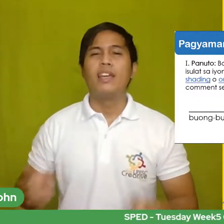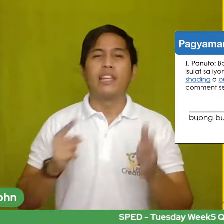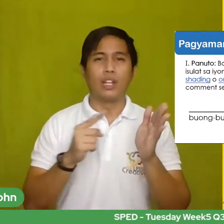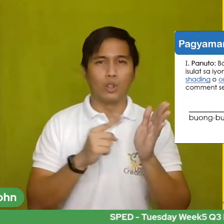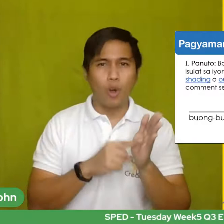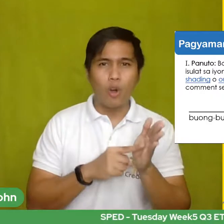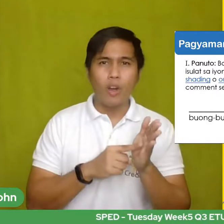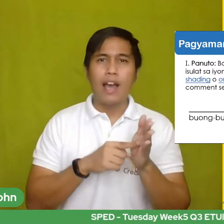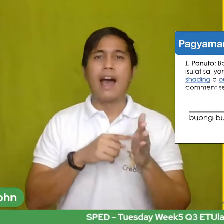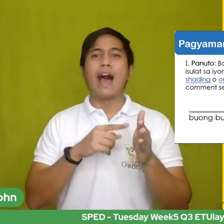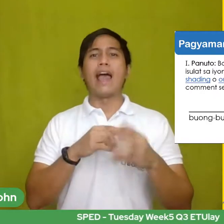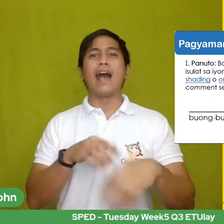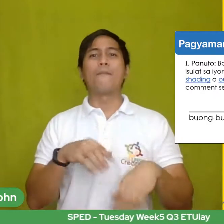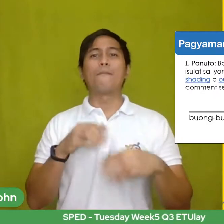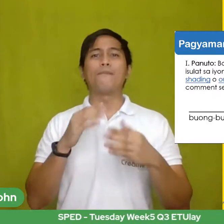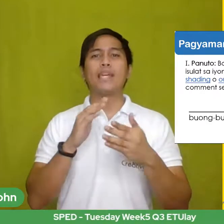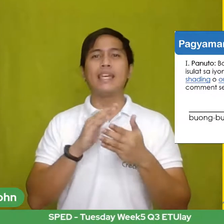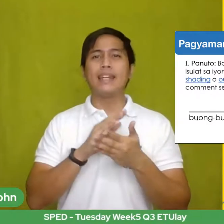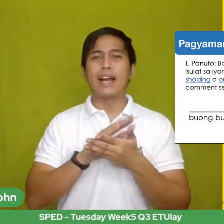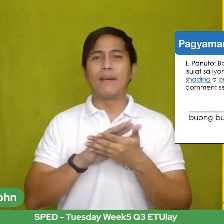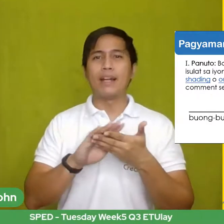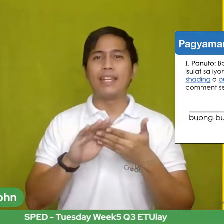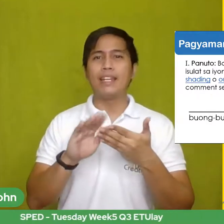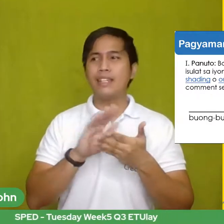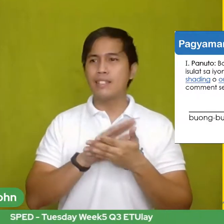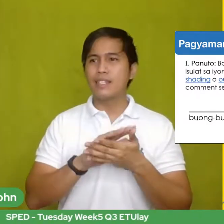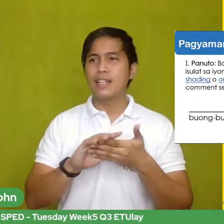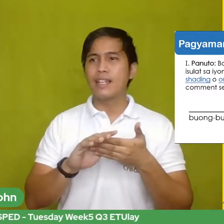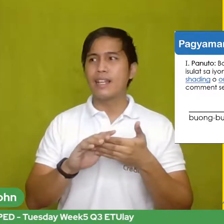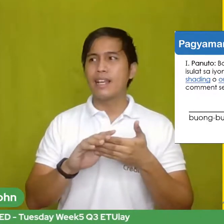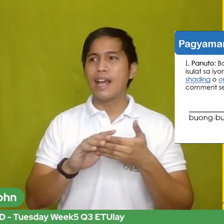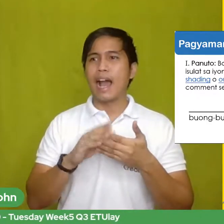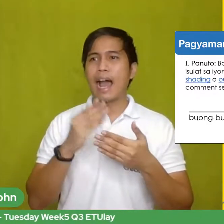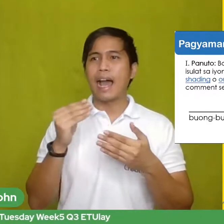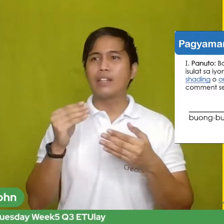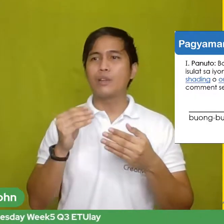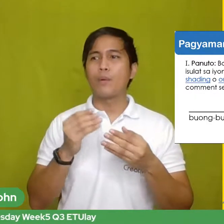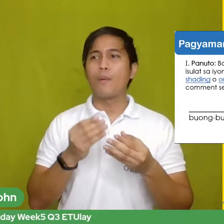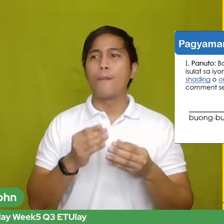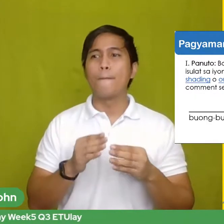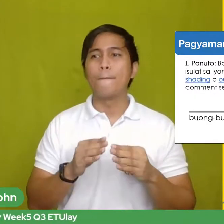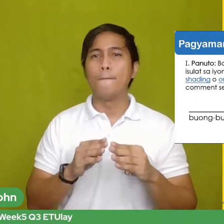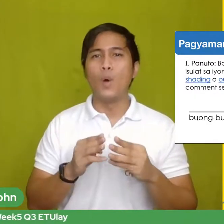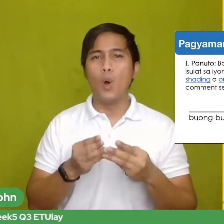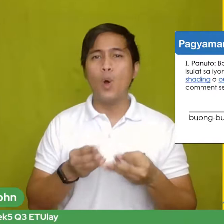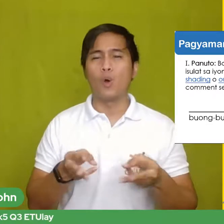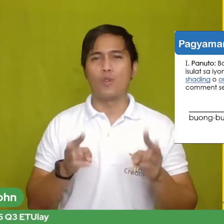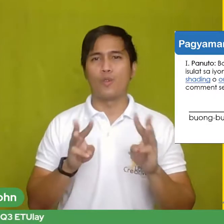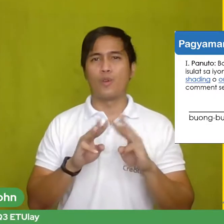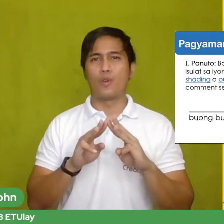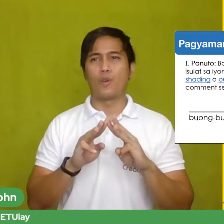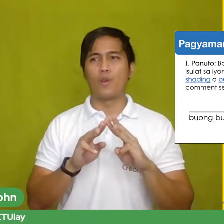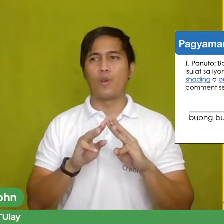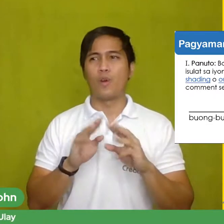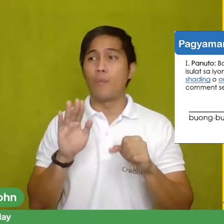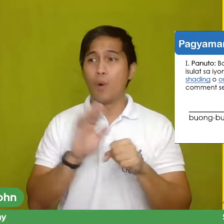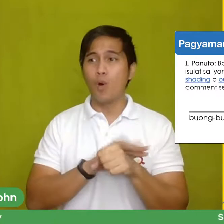five. Ito ay ang pinakamalinis at buo o